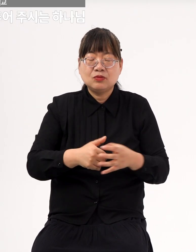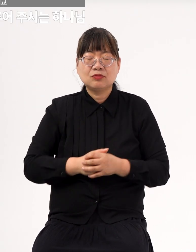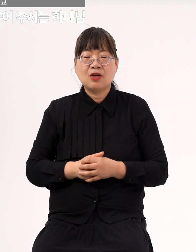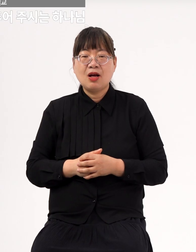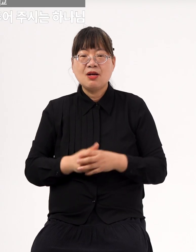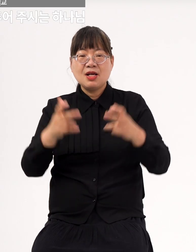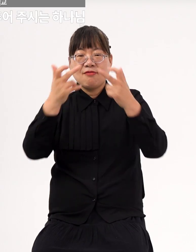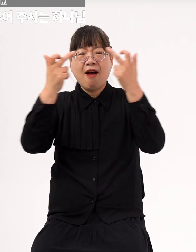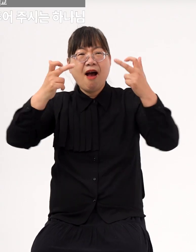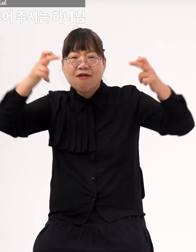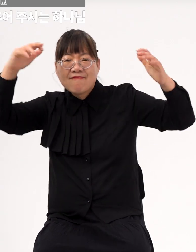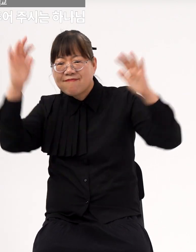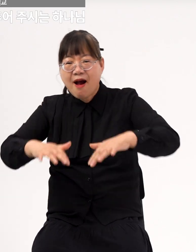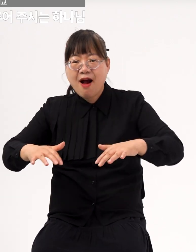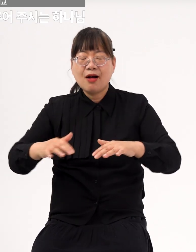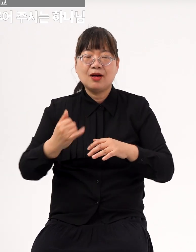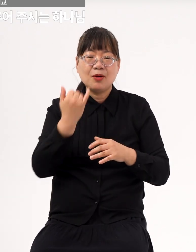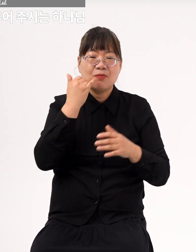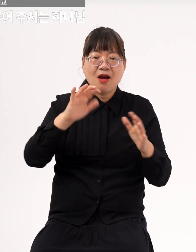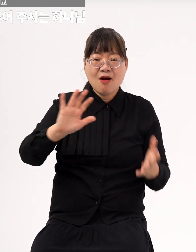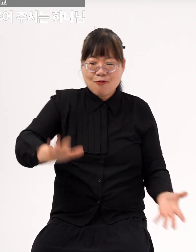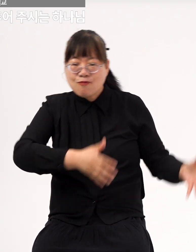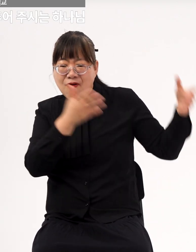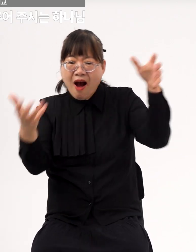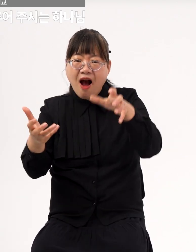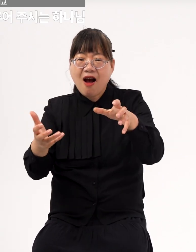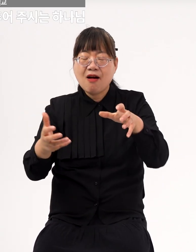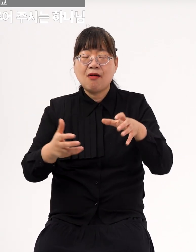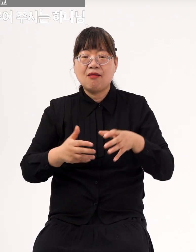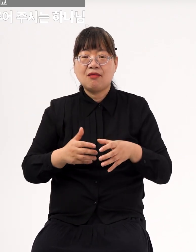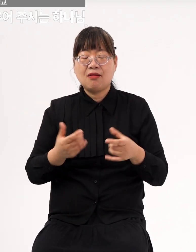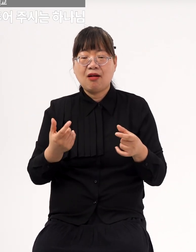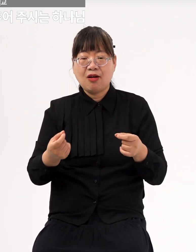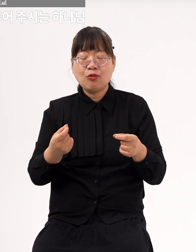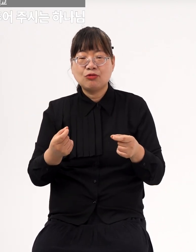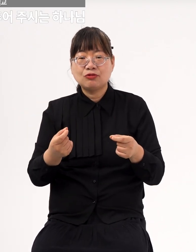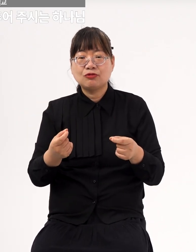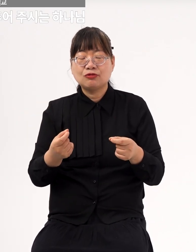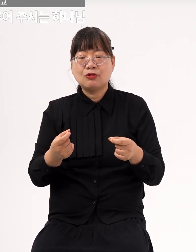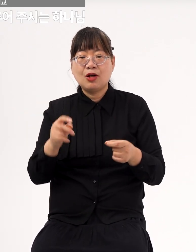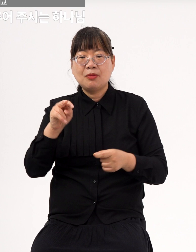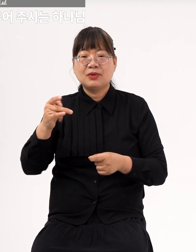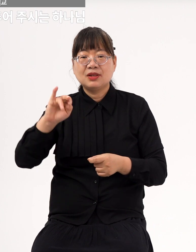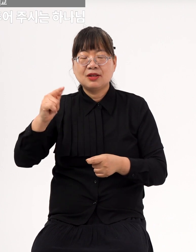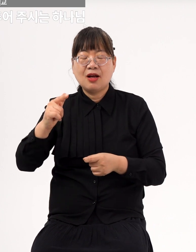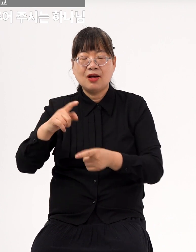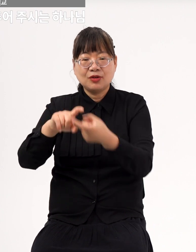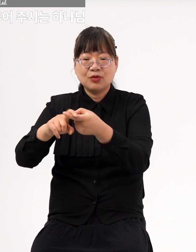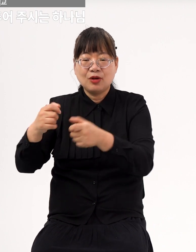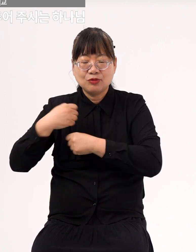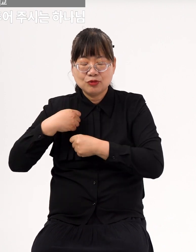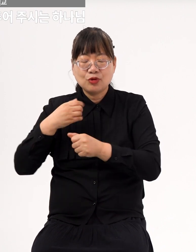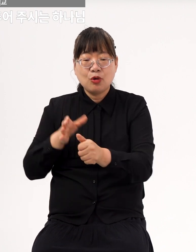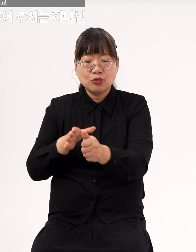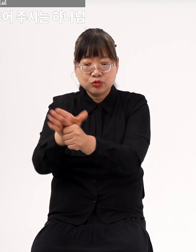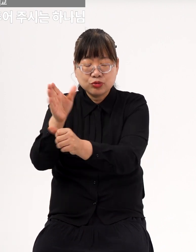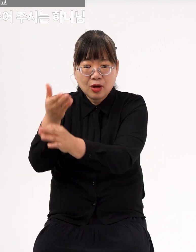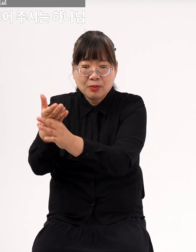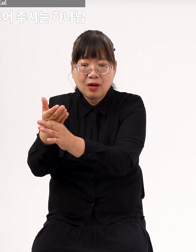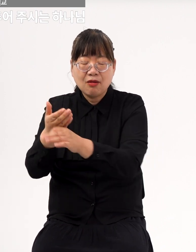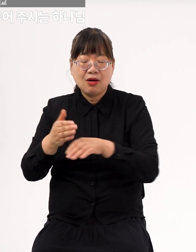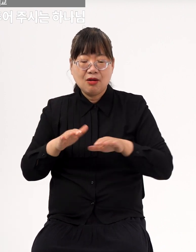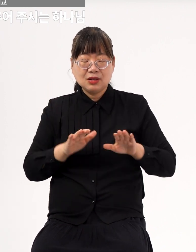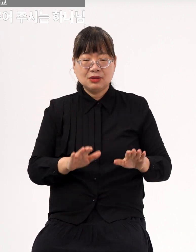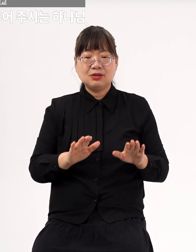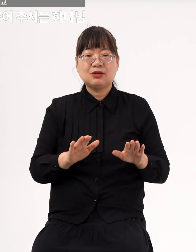산사태를 나게 하시고 바다를 한번 엎어보시고 뭐 이러면 굳이 이런 동원의